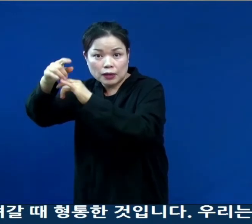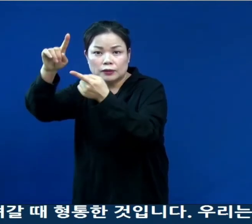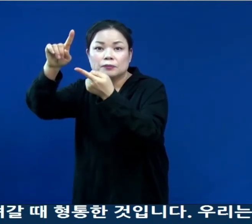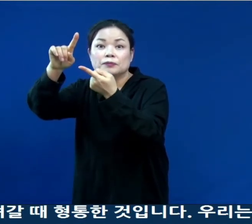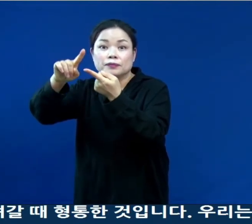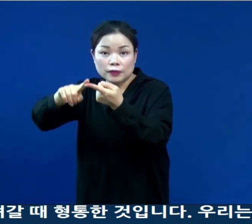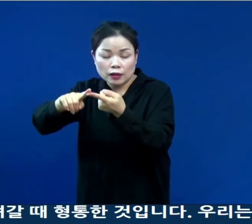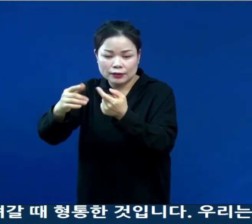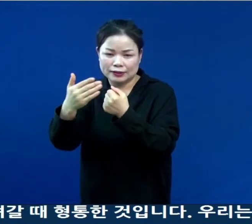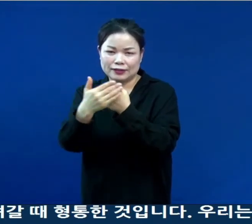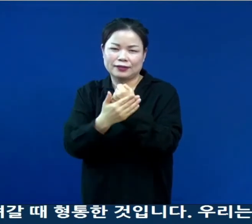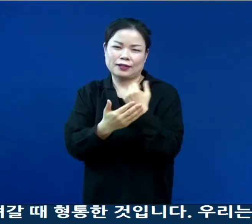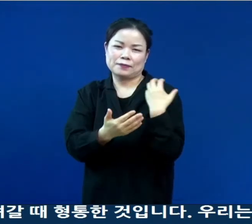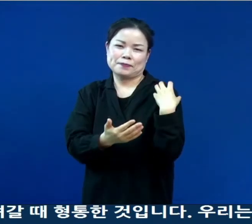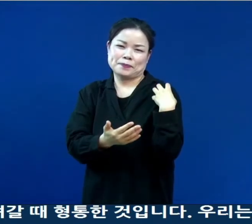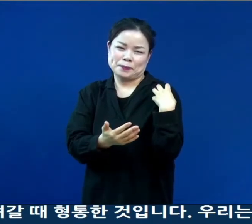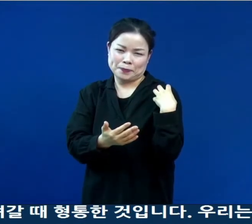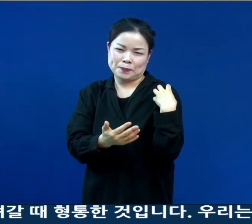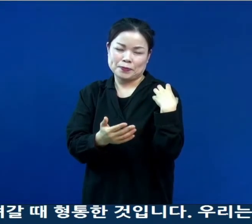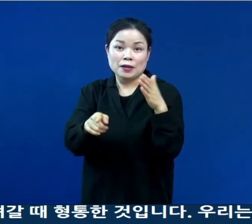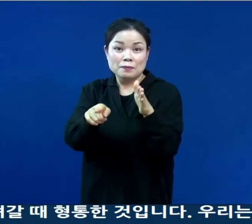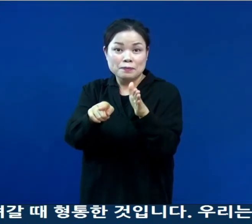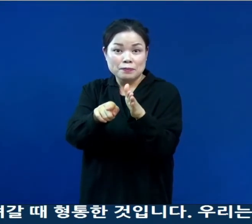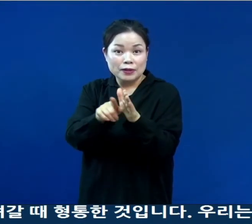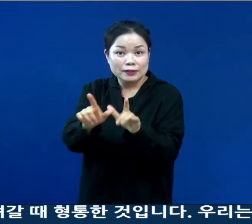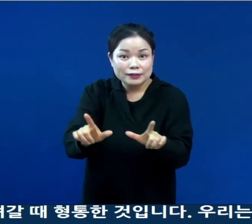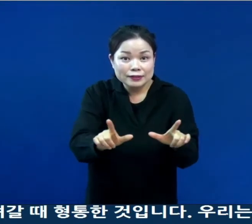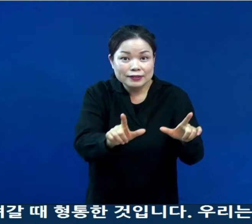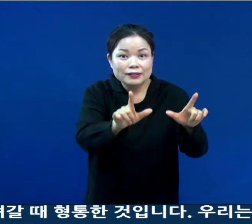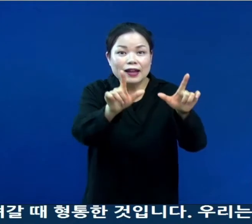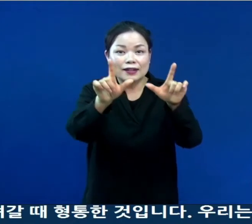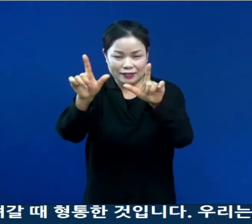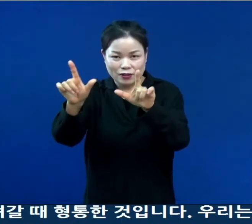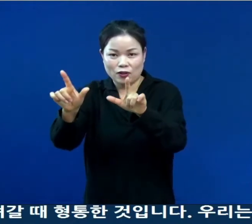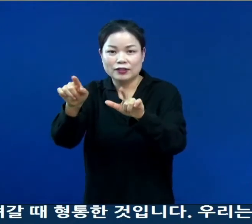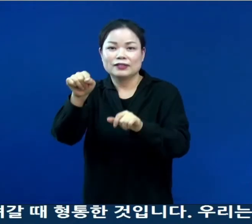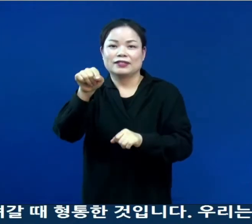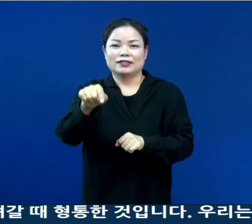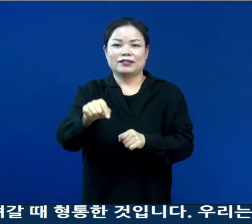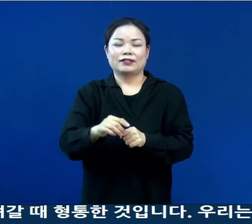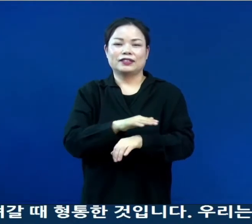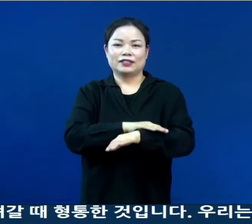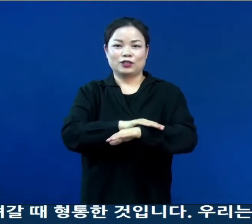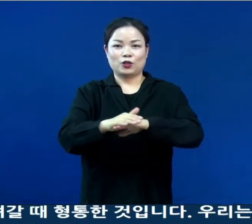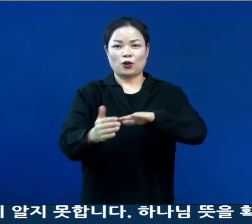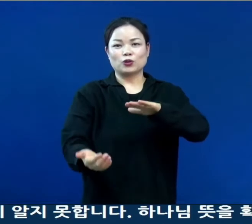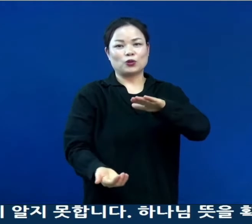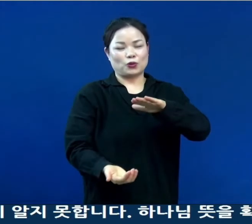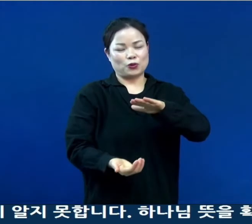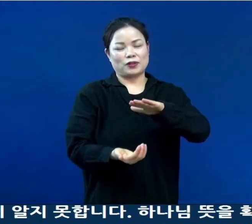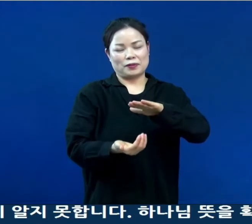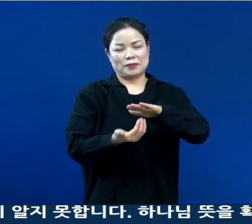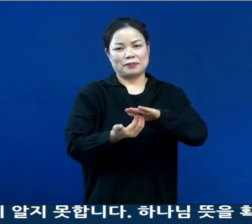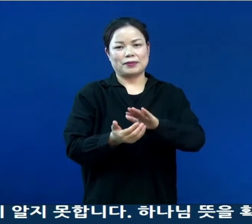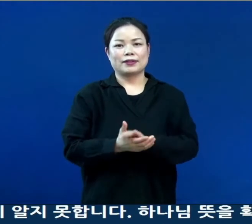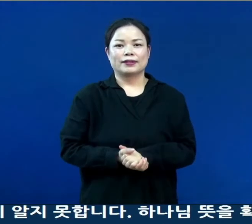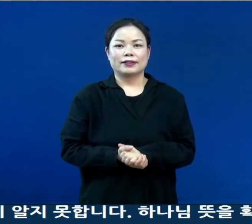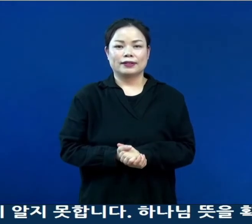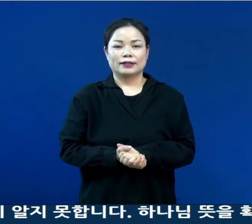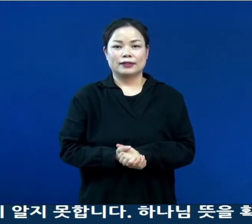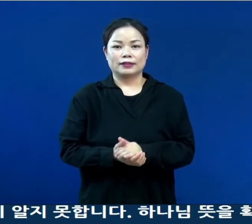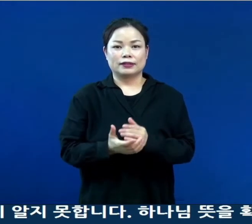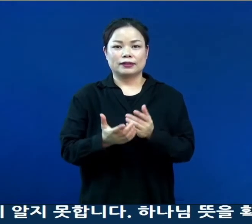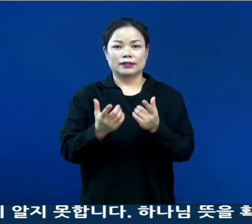따라서 은혜로 감당하며 믿음으로 살아내는 것, 그것이 형통함입니다.